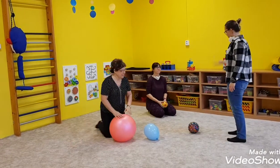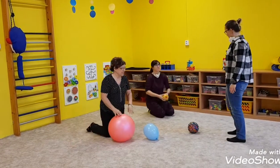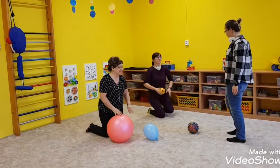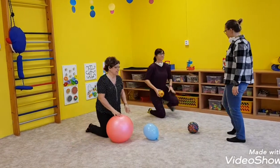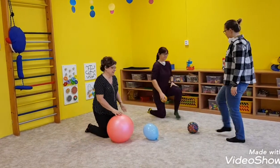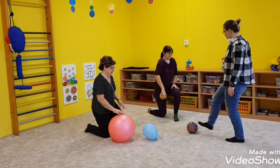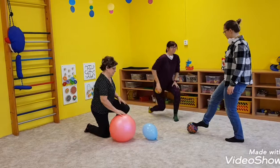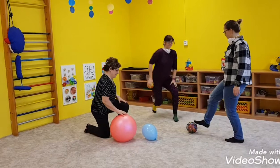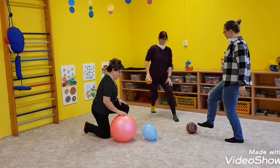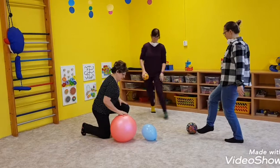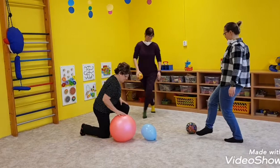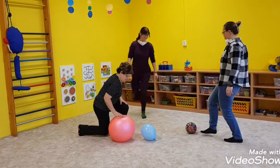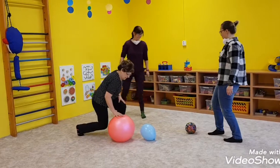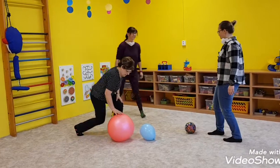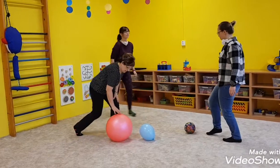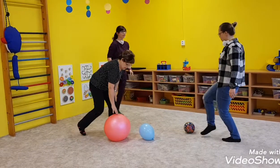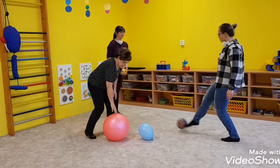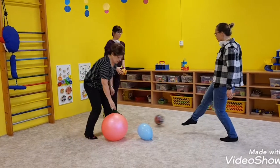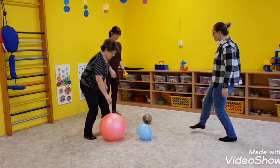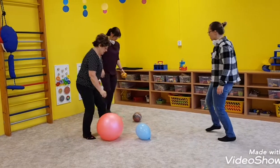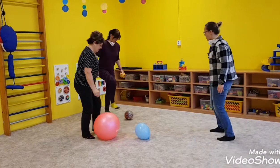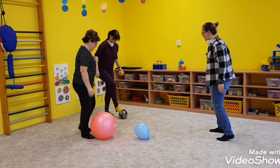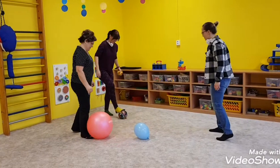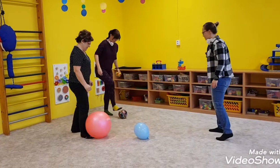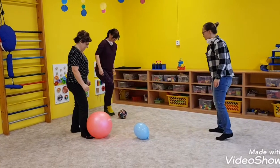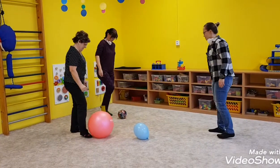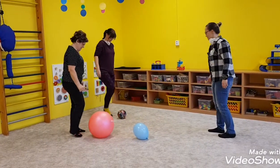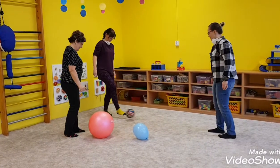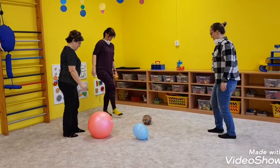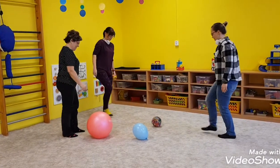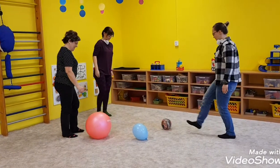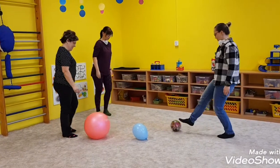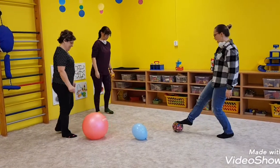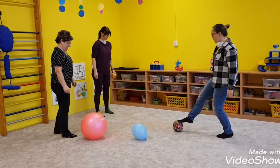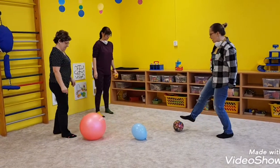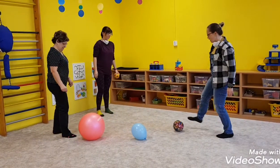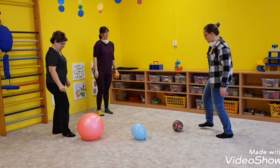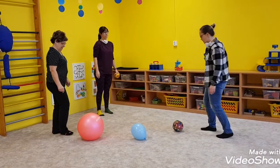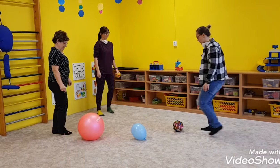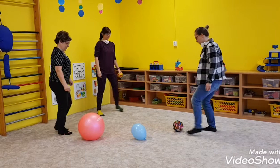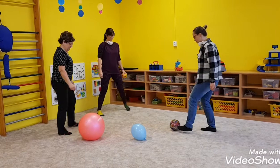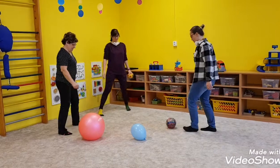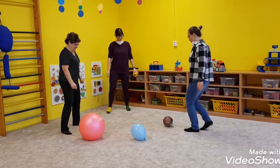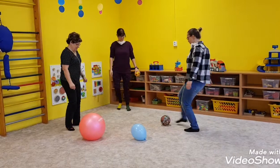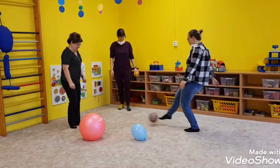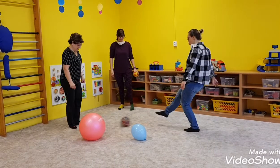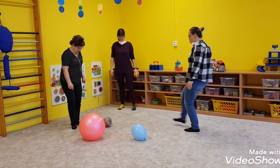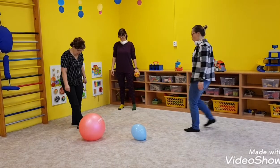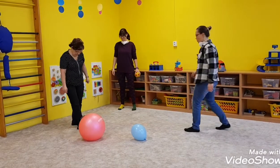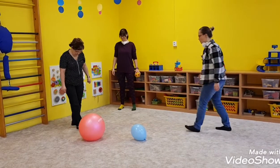Postav se. Mm-hmm. Můžeme kopat spolu. No a kopu znovu. A Helči, kopreme. Pum.